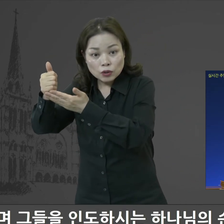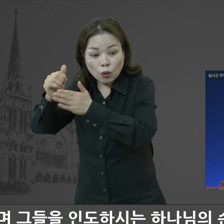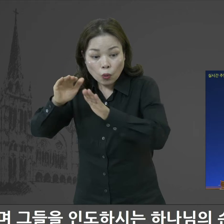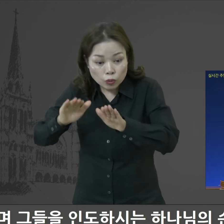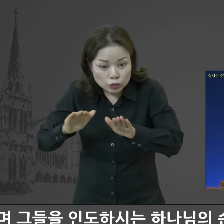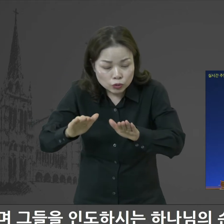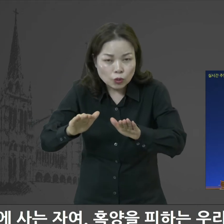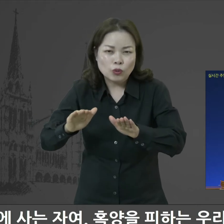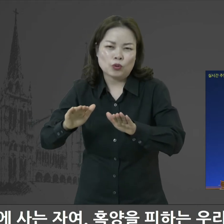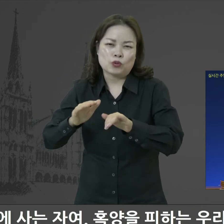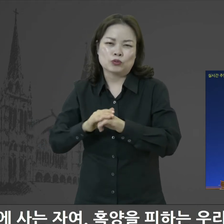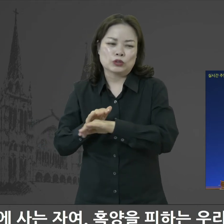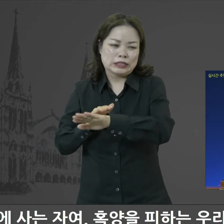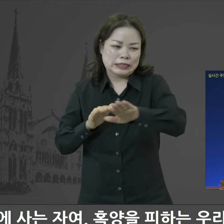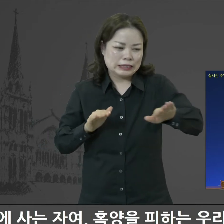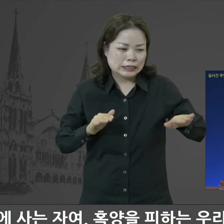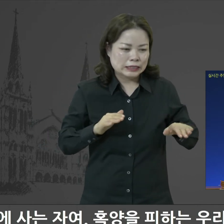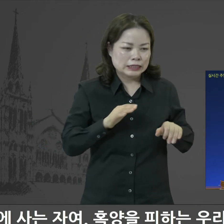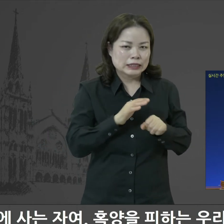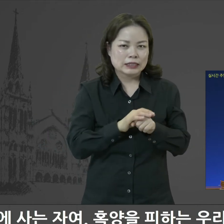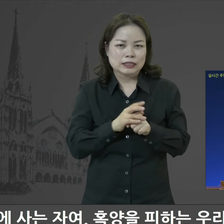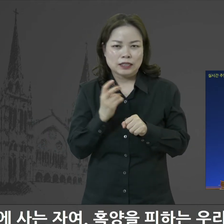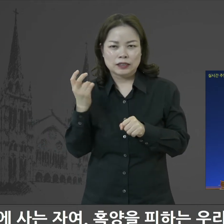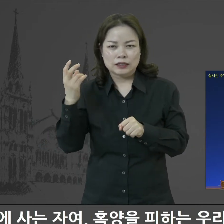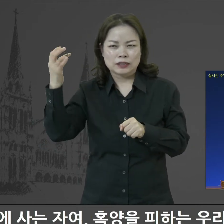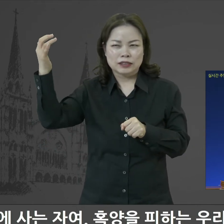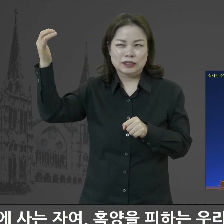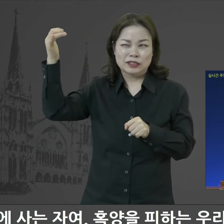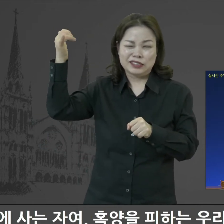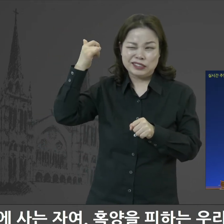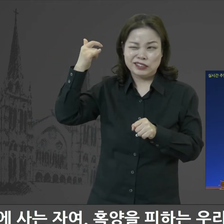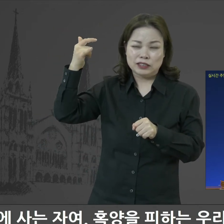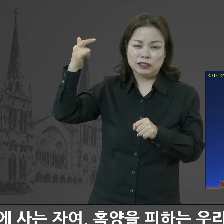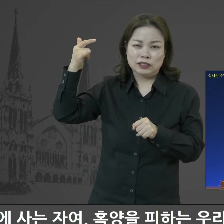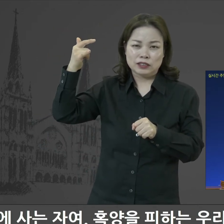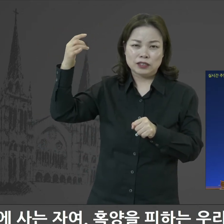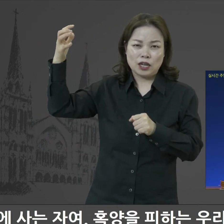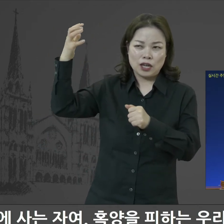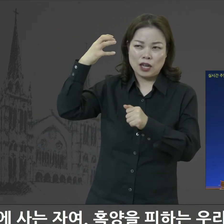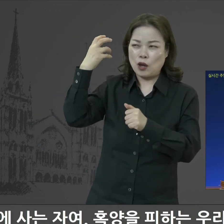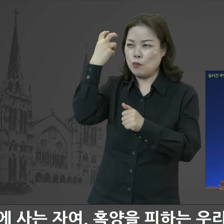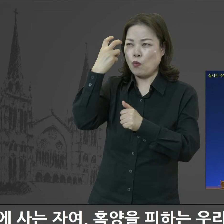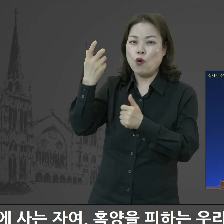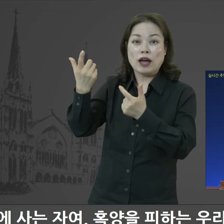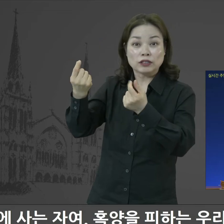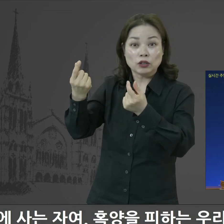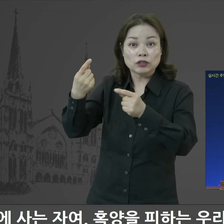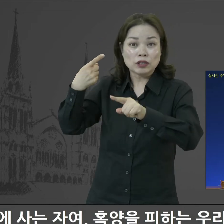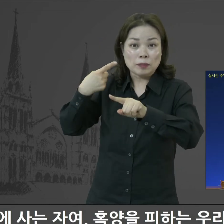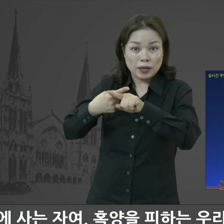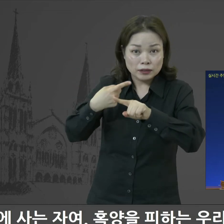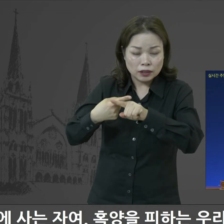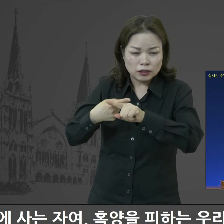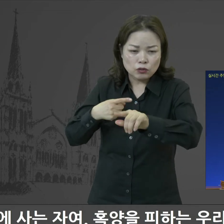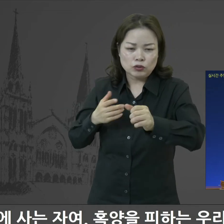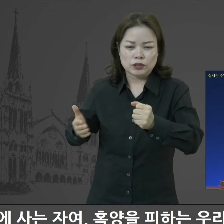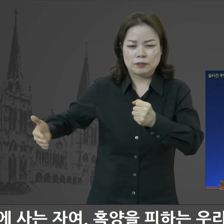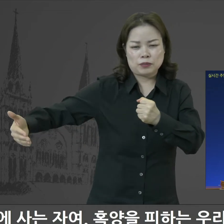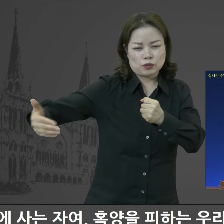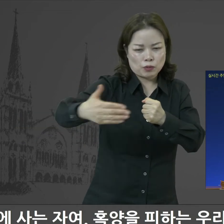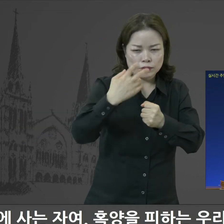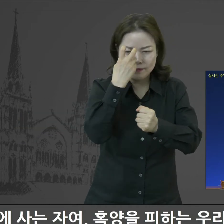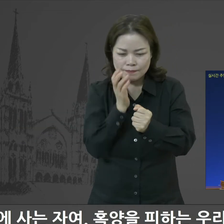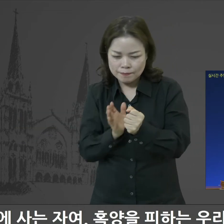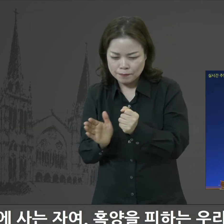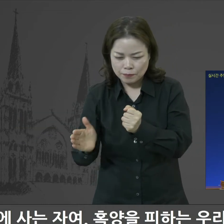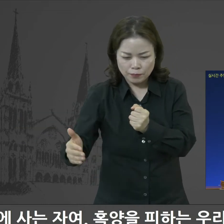오늘도 하나님은 우리를 기진케 하는 뜨거운 태양으로부터, 즉 세상의 여러 도전들로부터 우리를 품어주시고